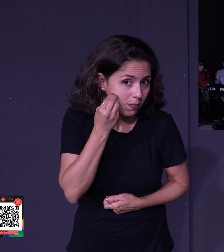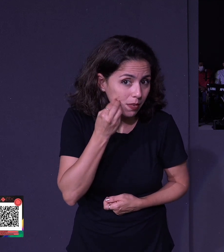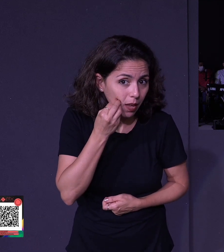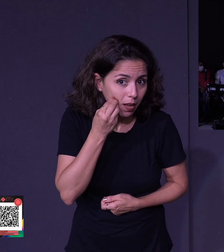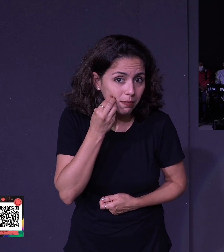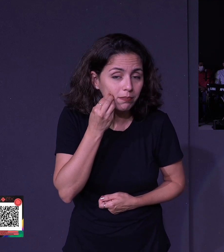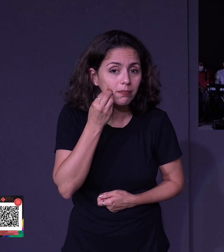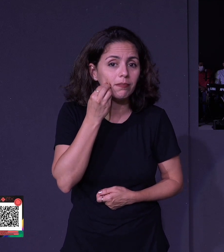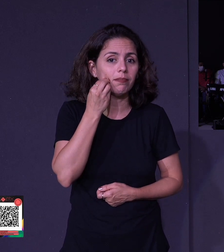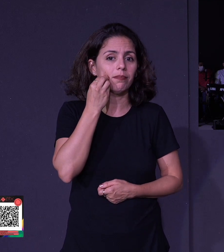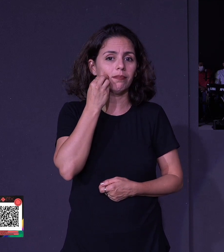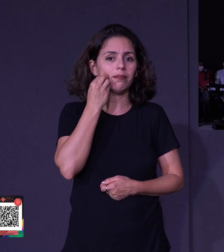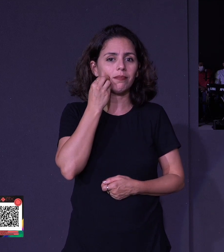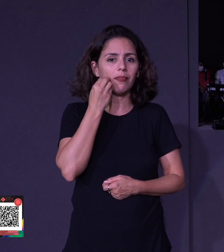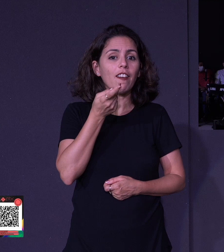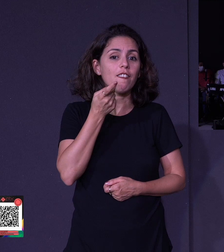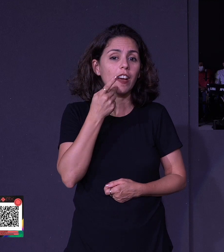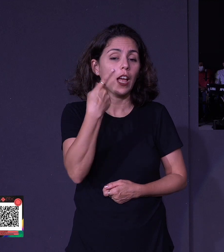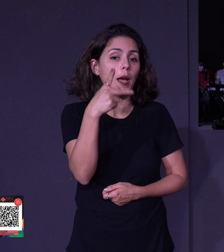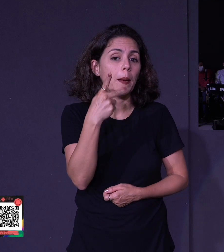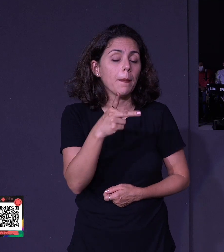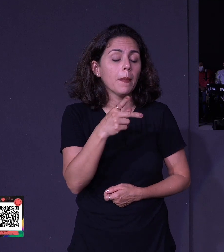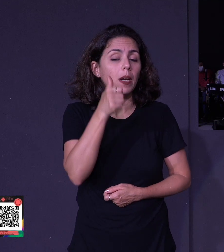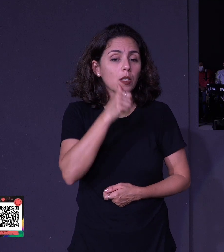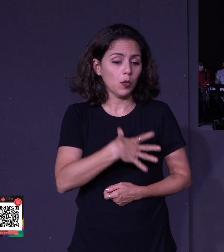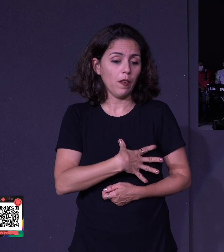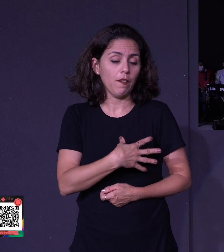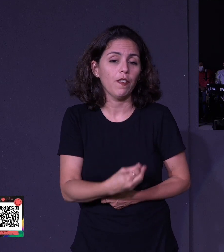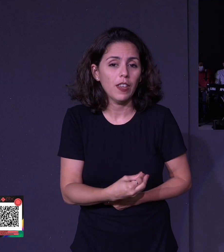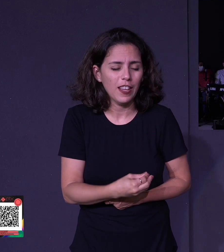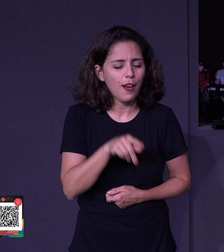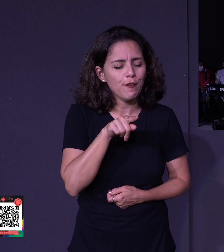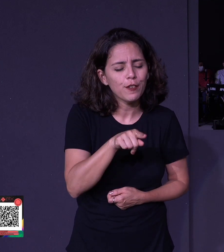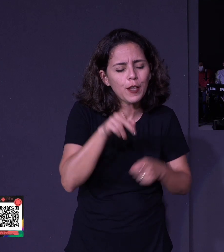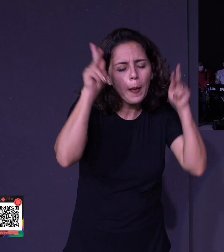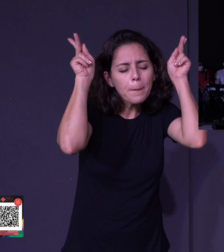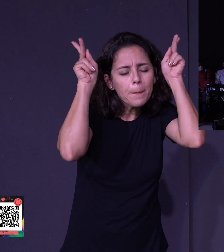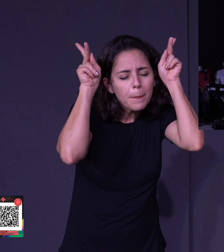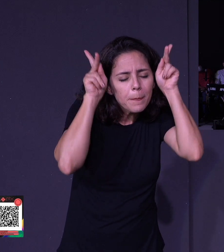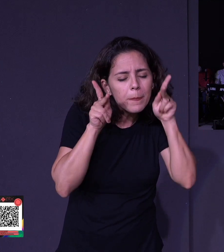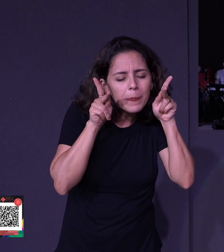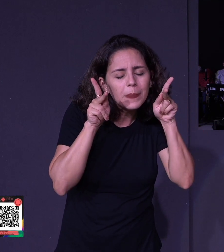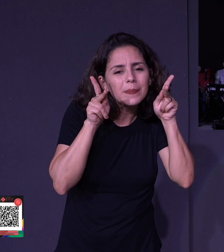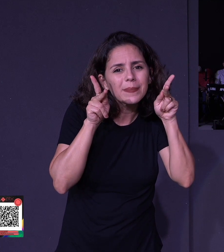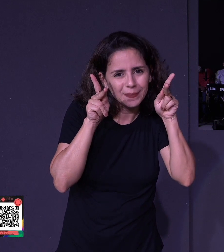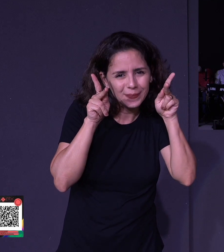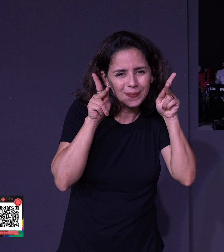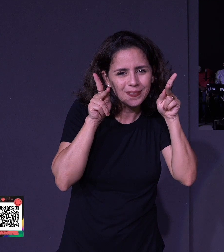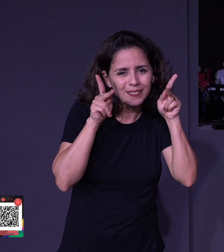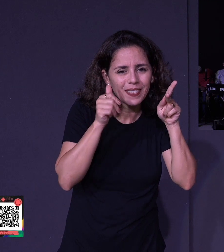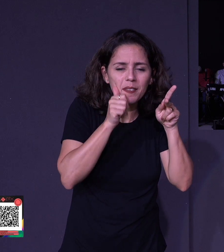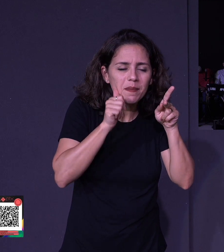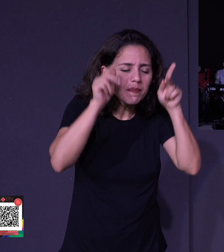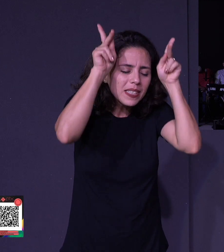Princesa, papai te ama. Está ficando uma moça linda. Você é uma princesa